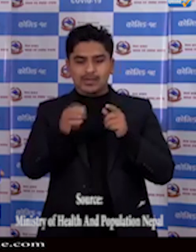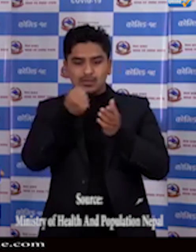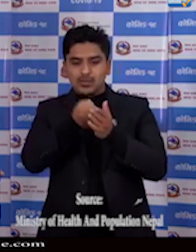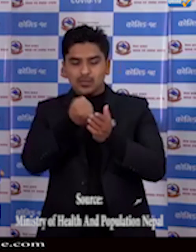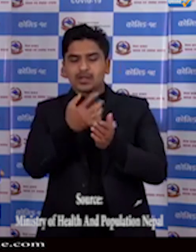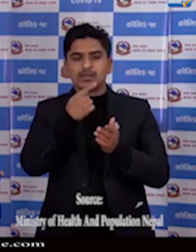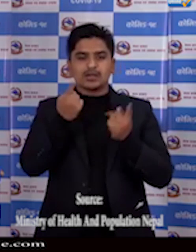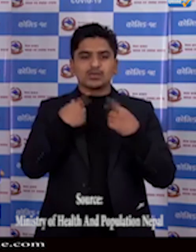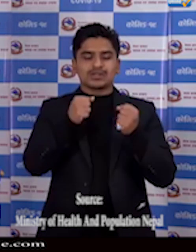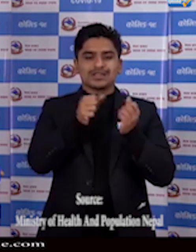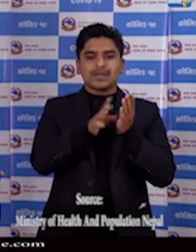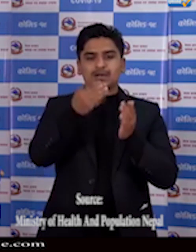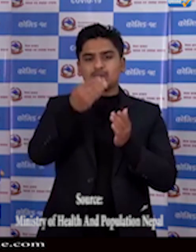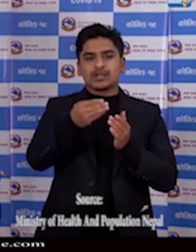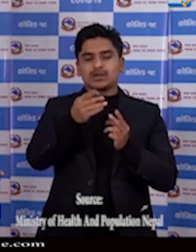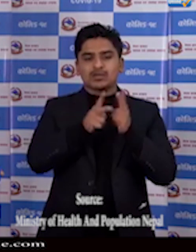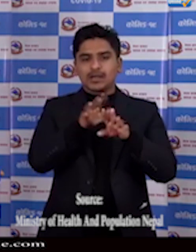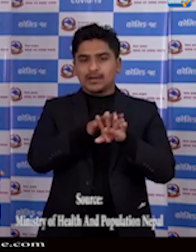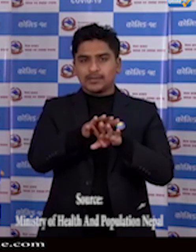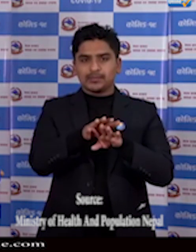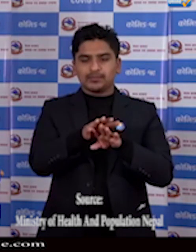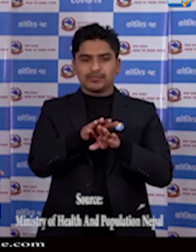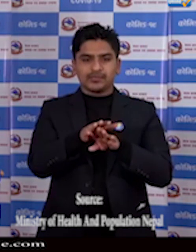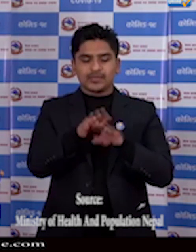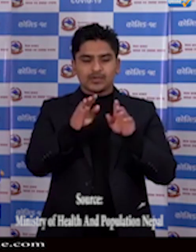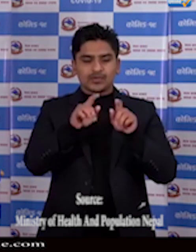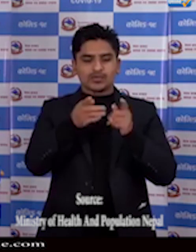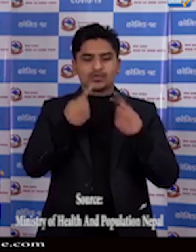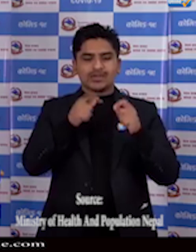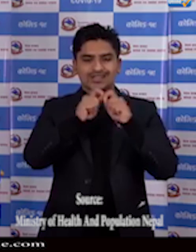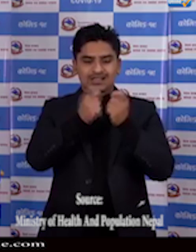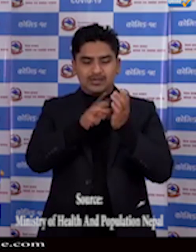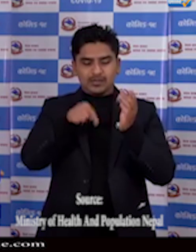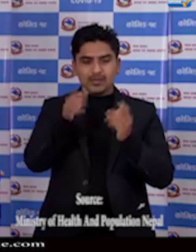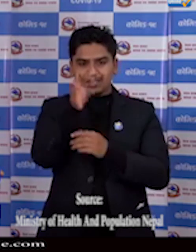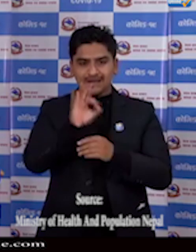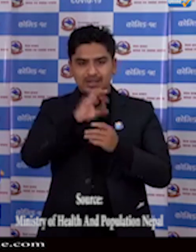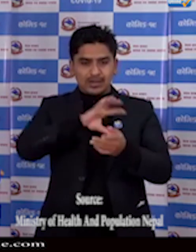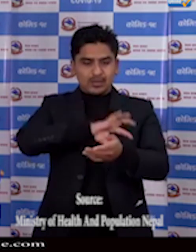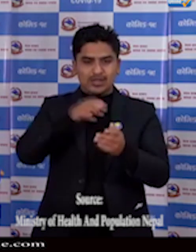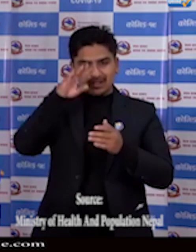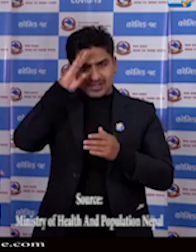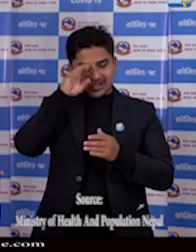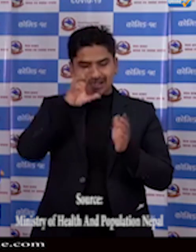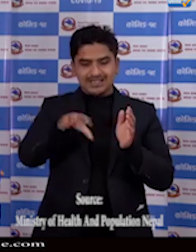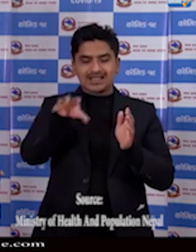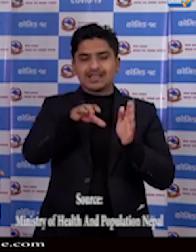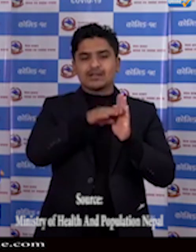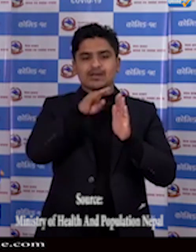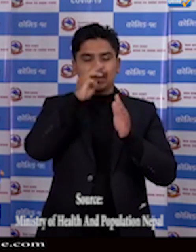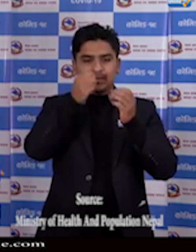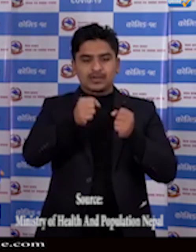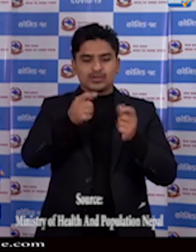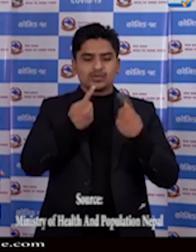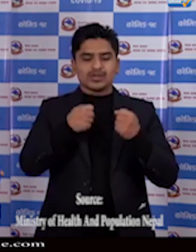र स्वास्थ्यबाट हुनुपर्ने कुराहरू हेल्थ सेक्टरबाट स्वास्थ्य तथा जनसङ्ख्या मन्त्रालय, प्रदेशिक सरकार र स्थानीय तहमा रहेका